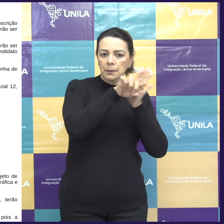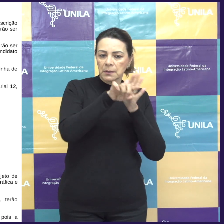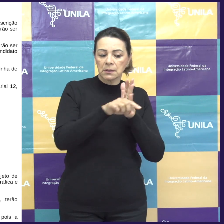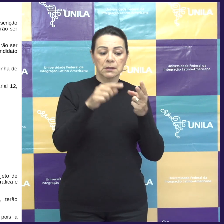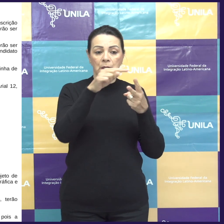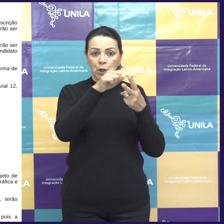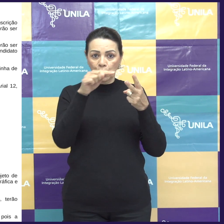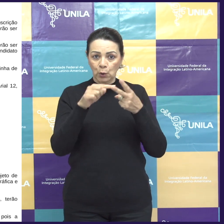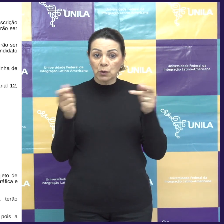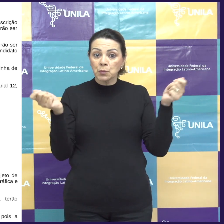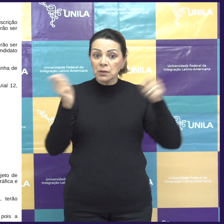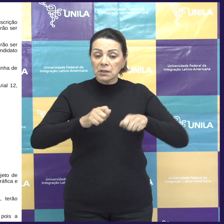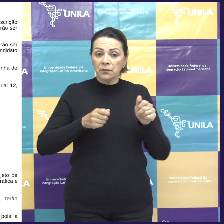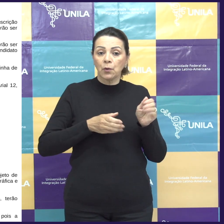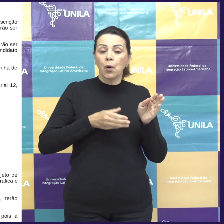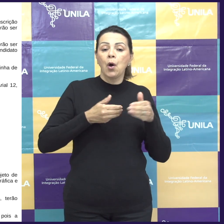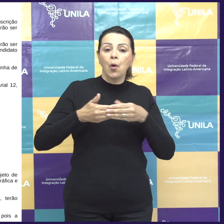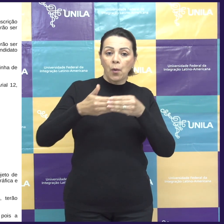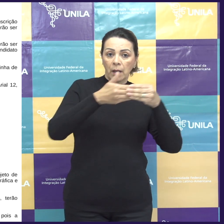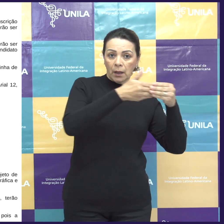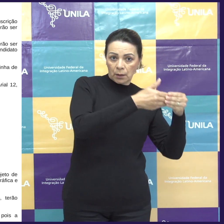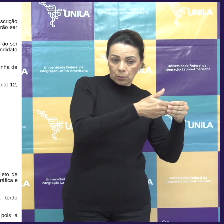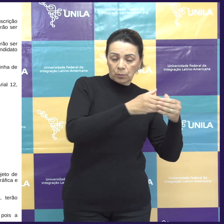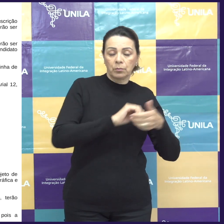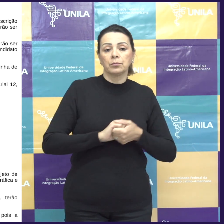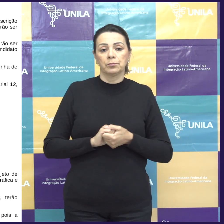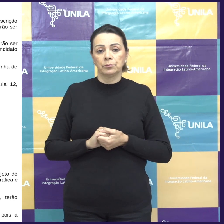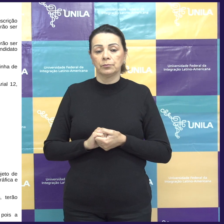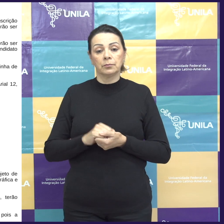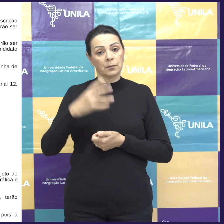dois possíveis orientadores.